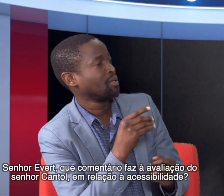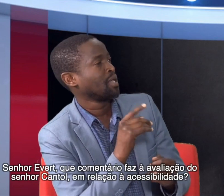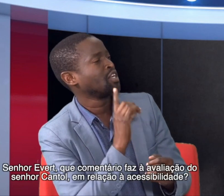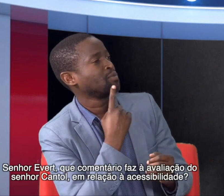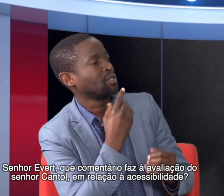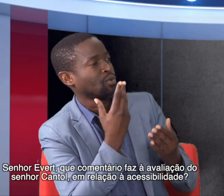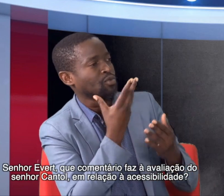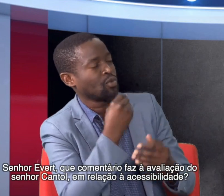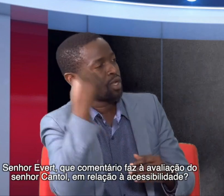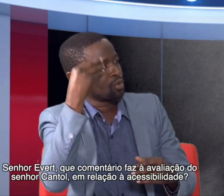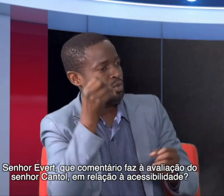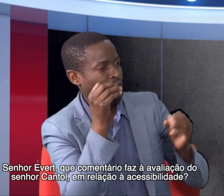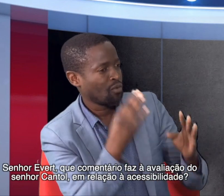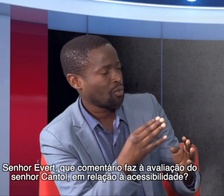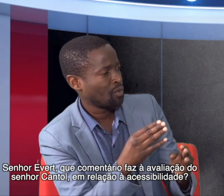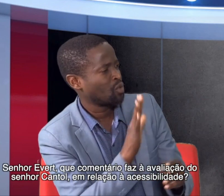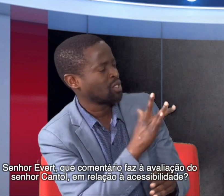verdade.